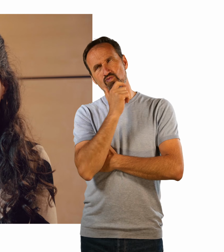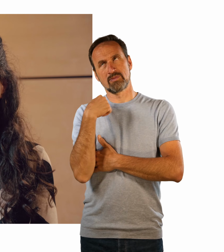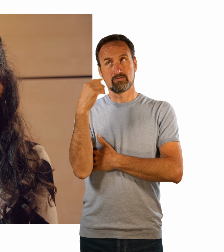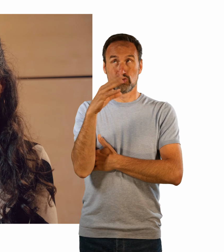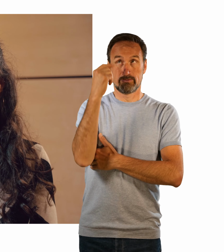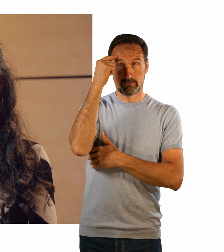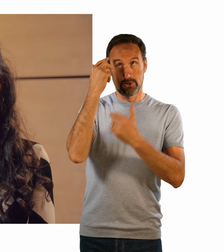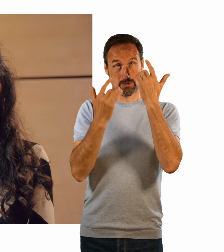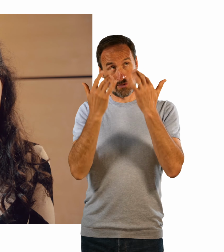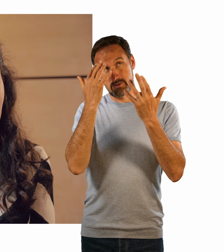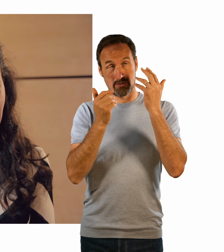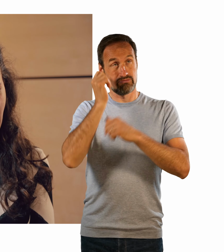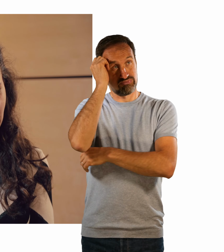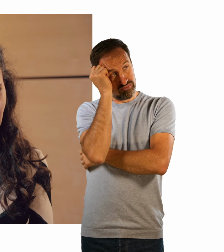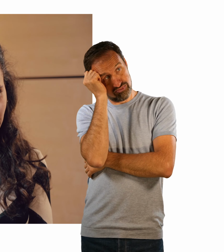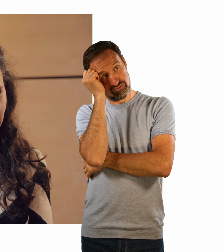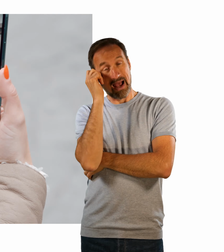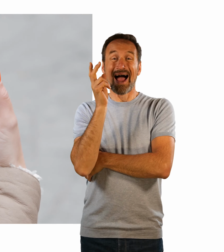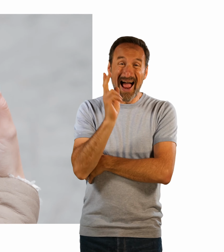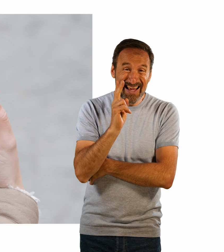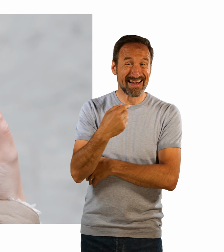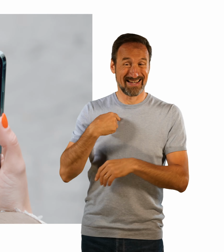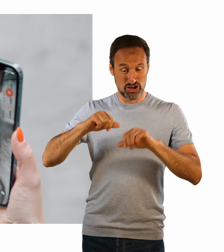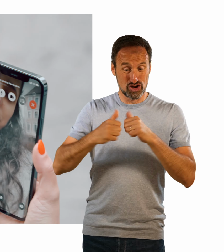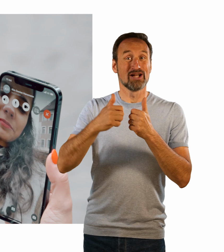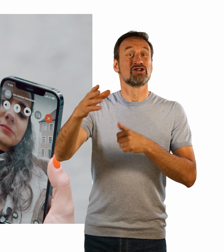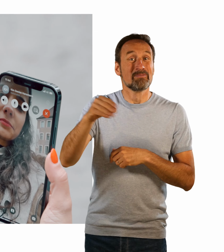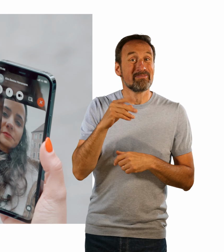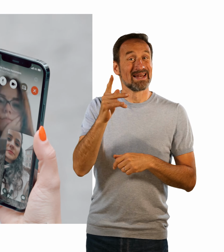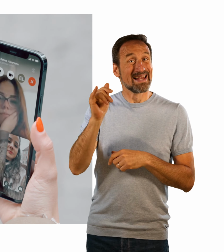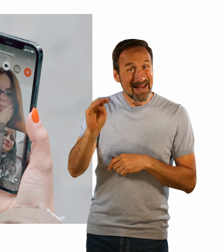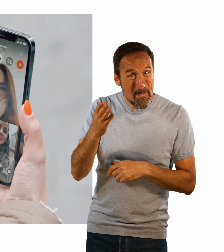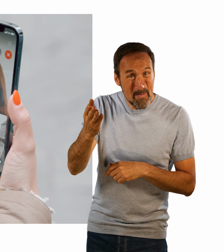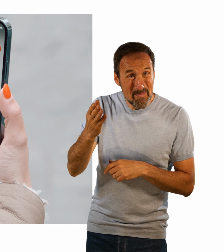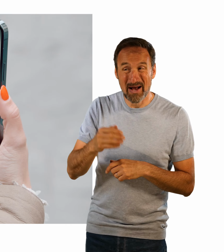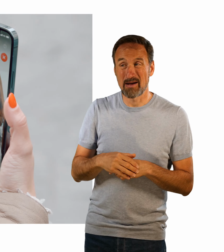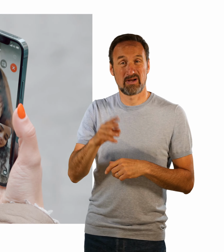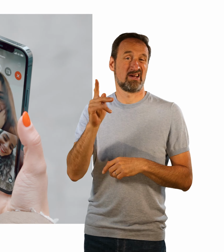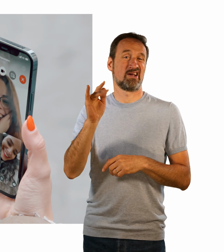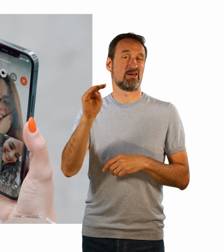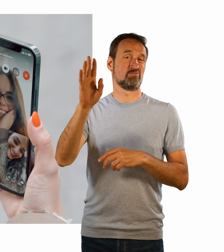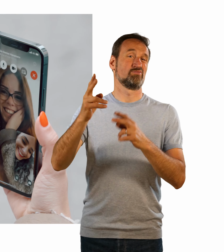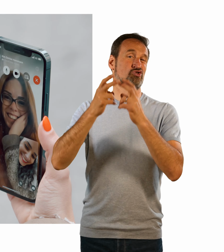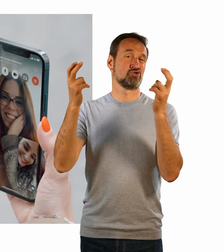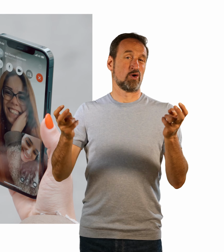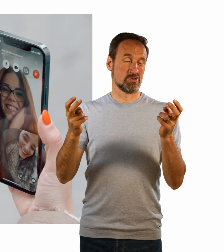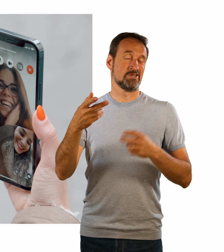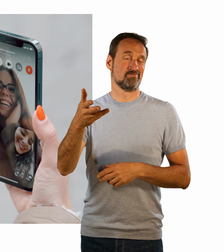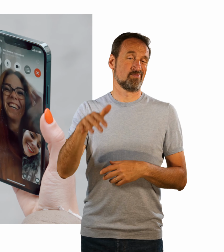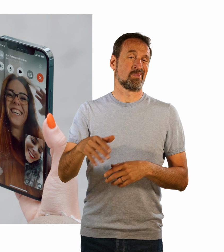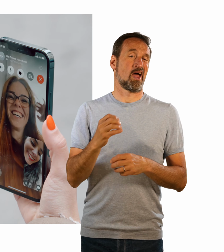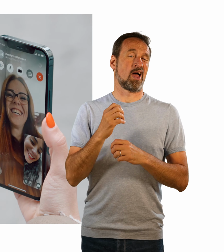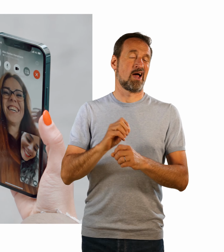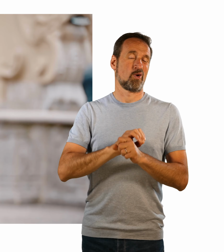war geplant, dass ich diese Challenge mit Kim machen würde, worüber ich mich mega gefreut habe. Leider liegt Kim zu Hause mit Corona.